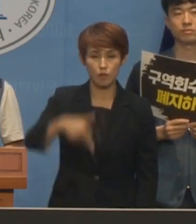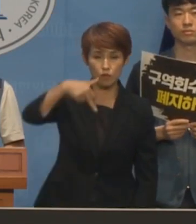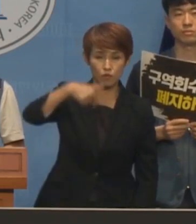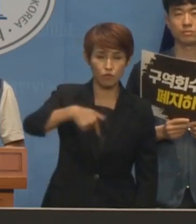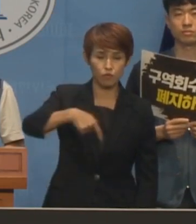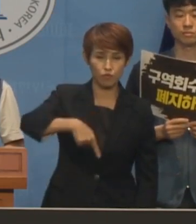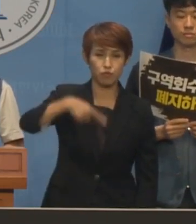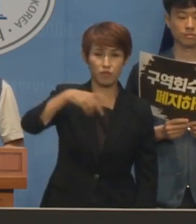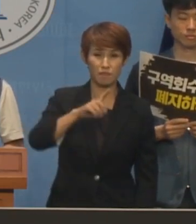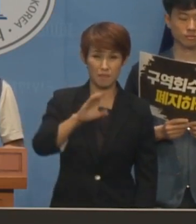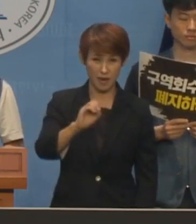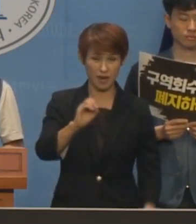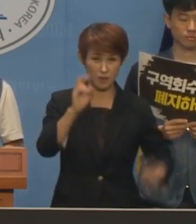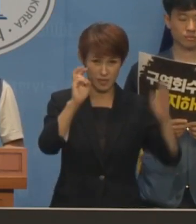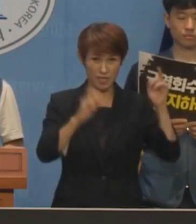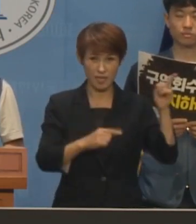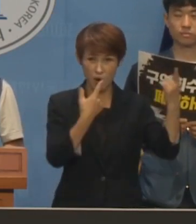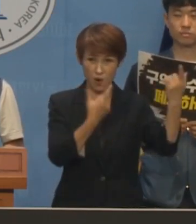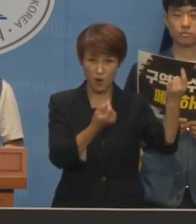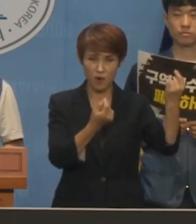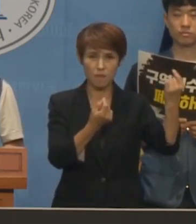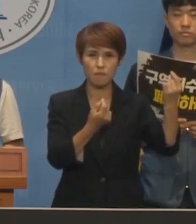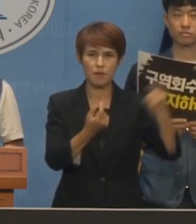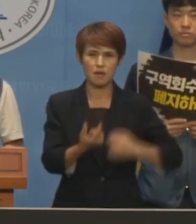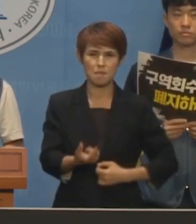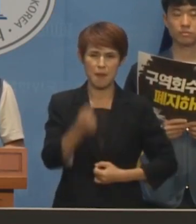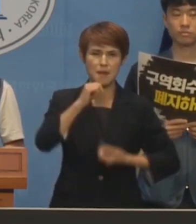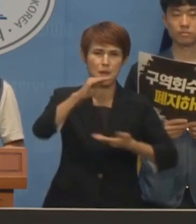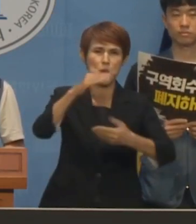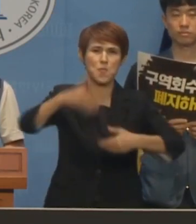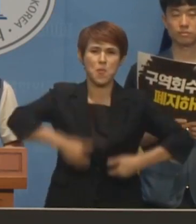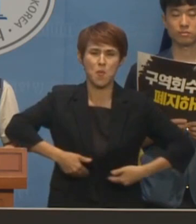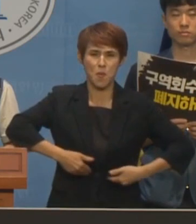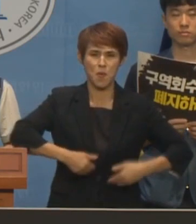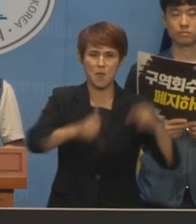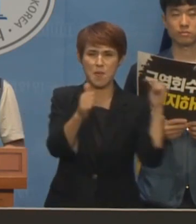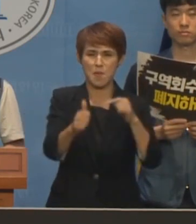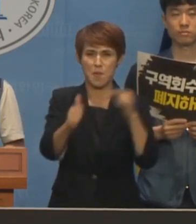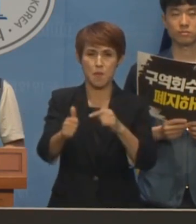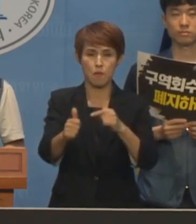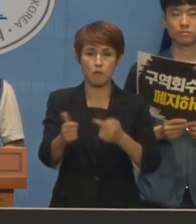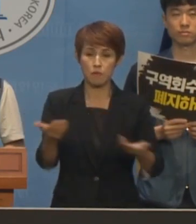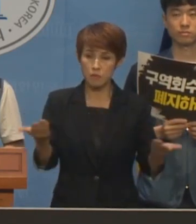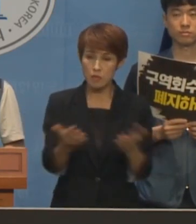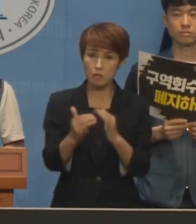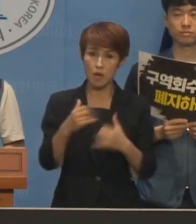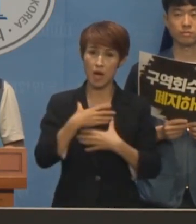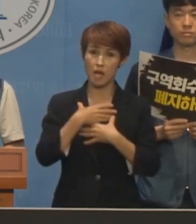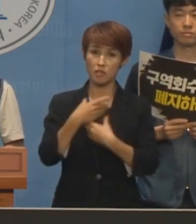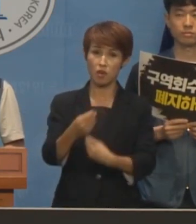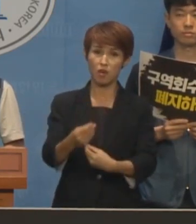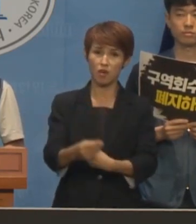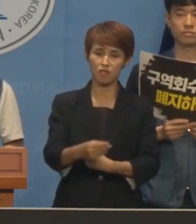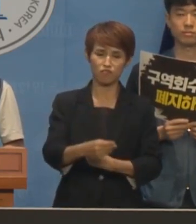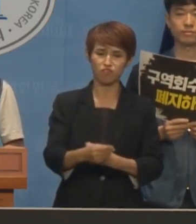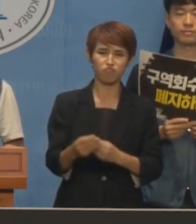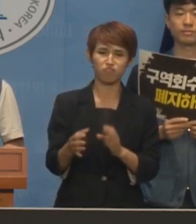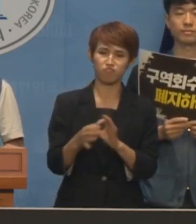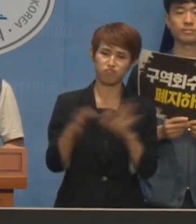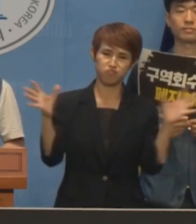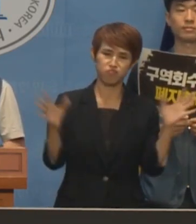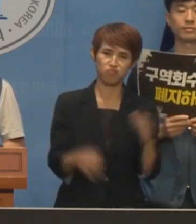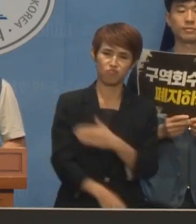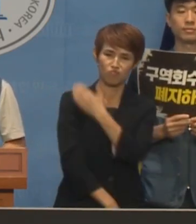같은 대형 유통 업체들은 빠른 배송을 최우선으로 하여 노동자들의 안전은 뒷전으로 미루고